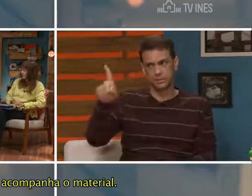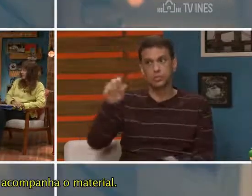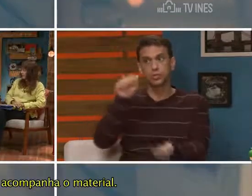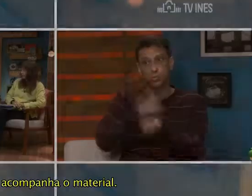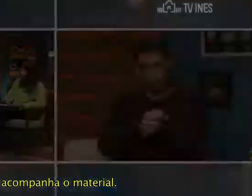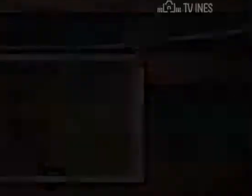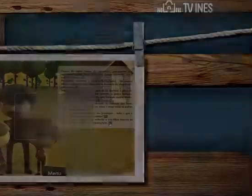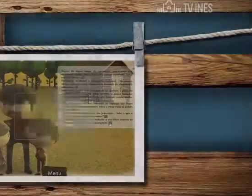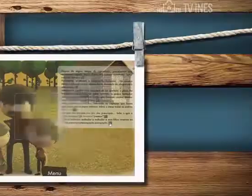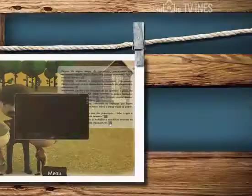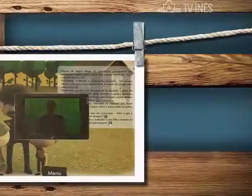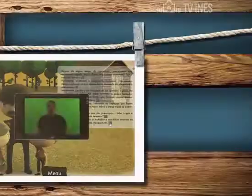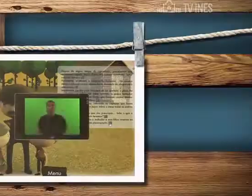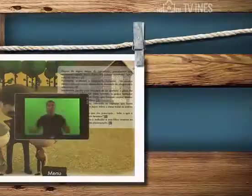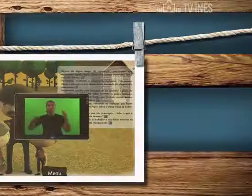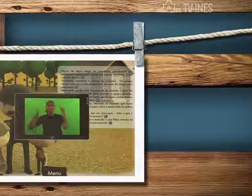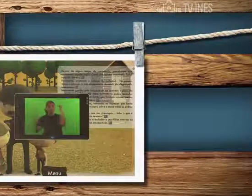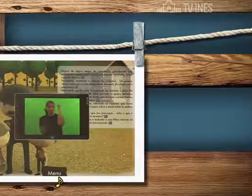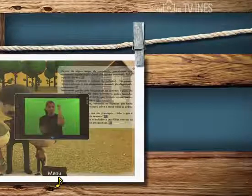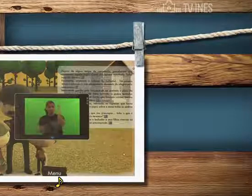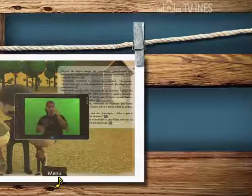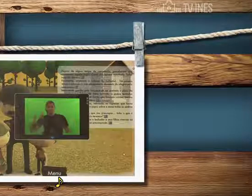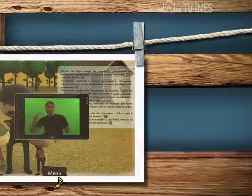acompanha o material.